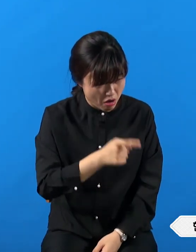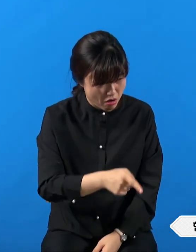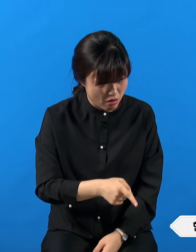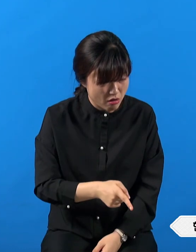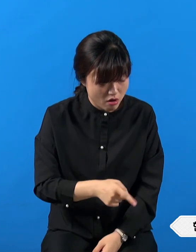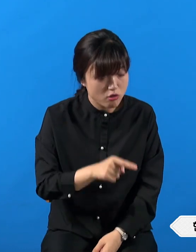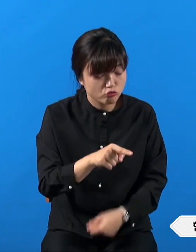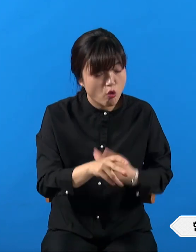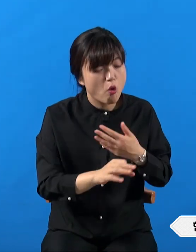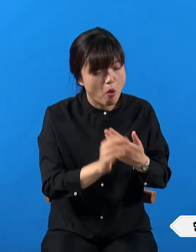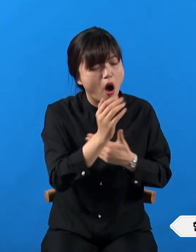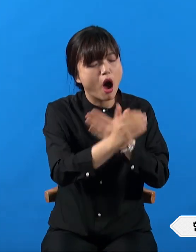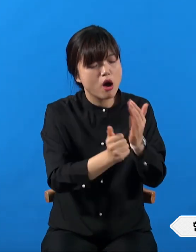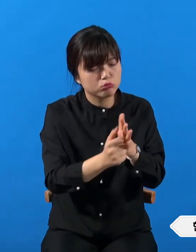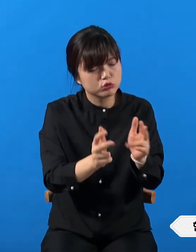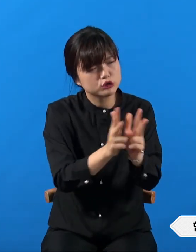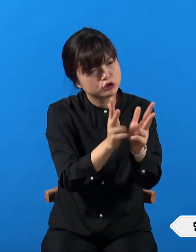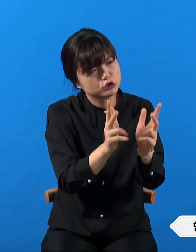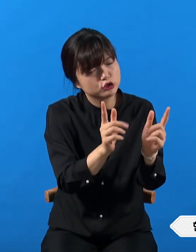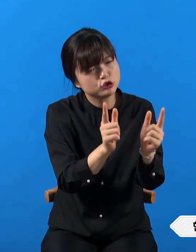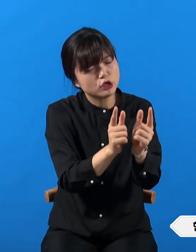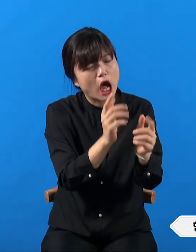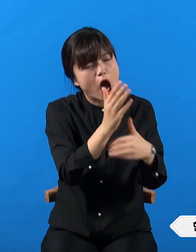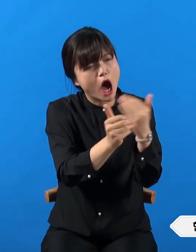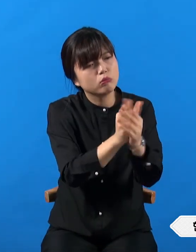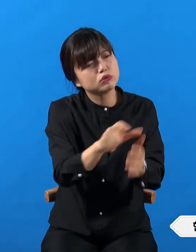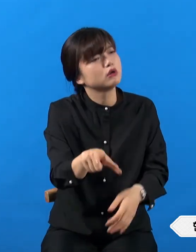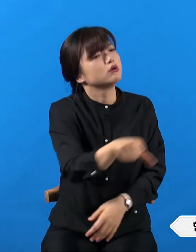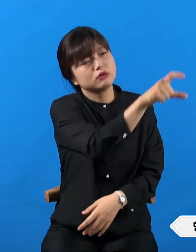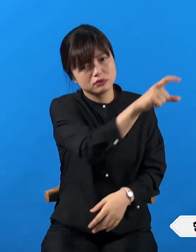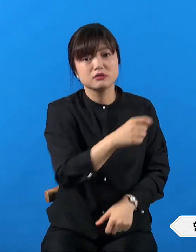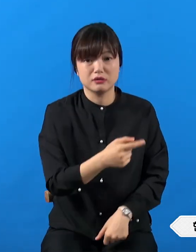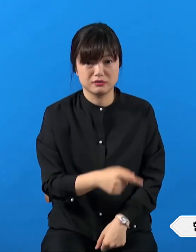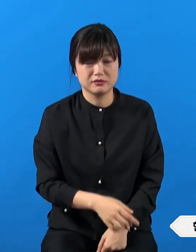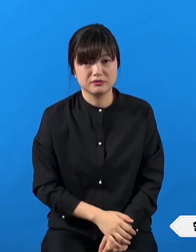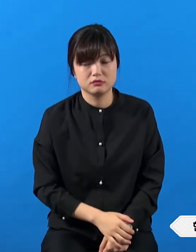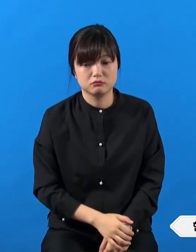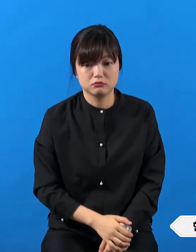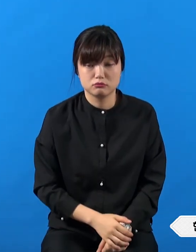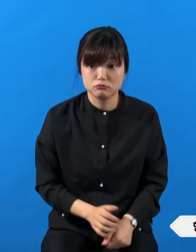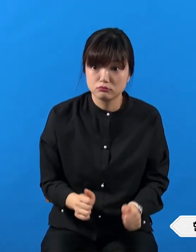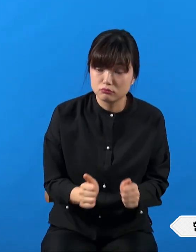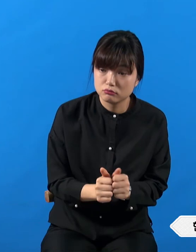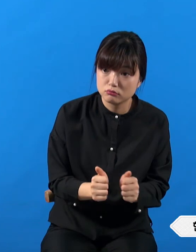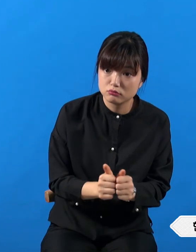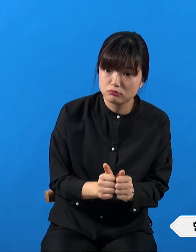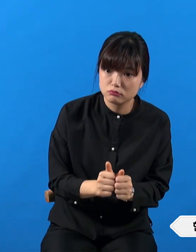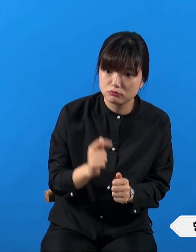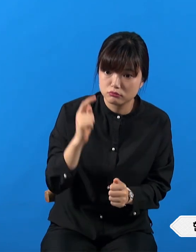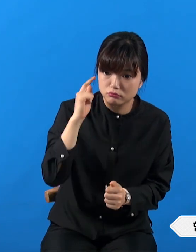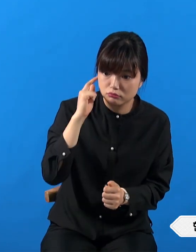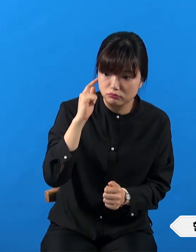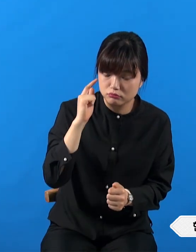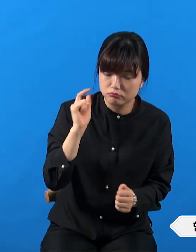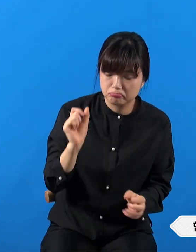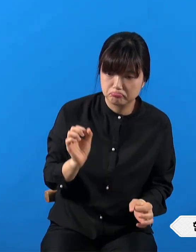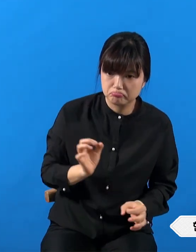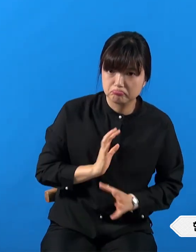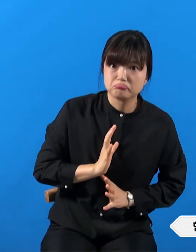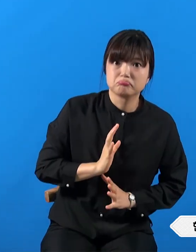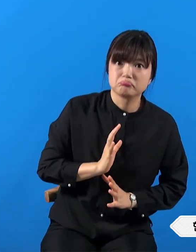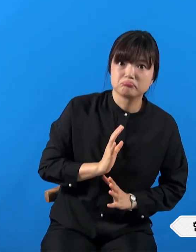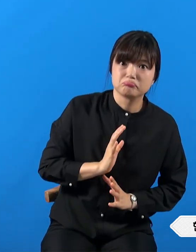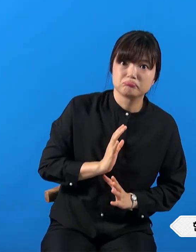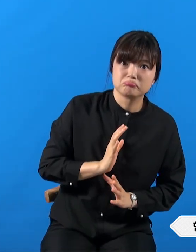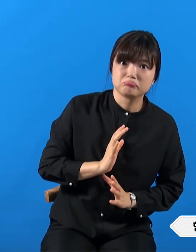나면 하나님께 직접 쏟아내지 그러세요. 그 남자가 마치 전기의 감전이라도 된